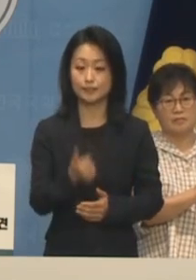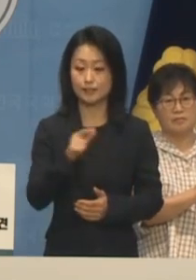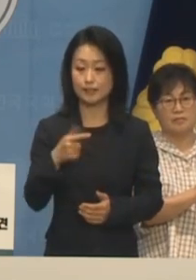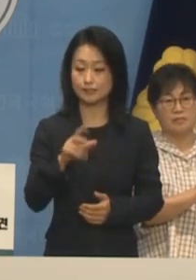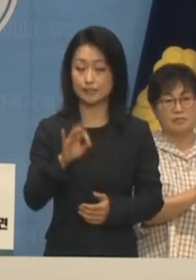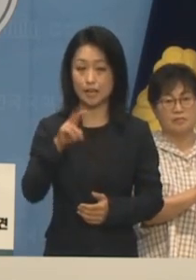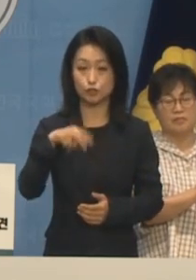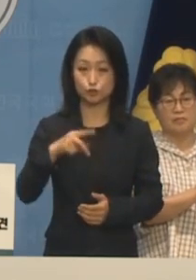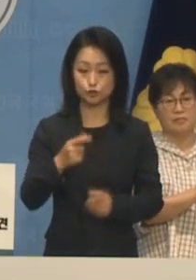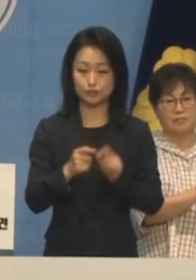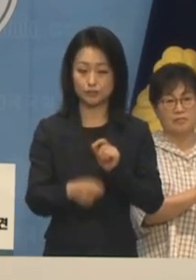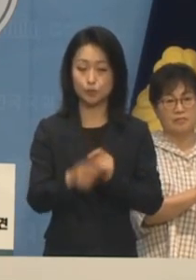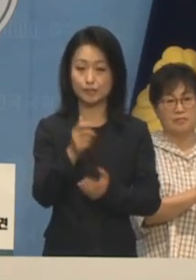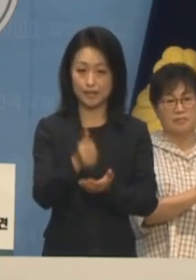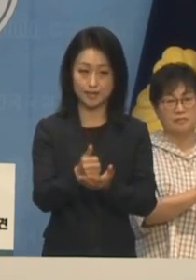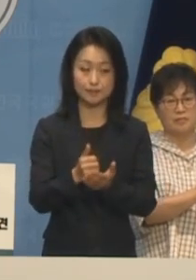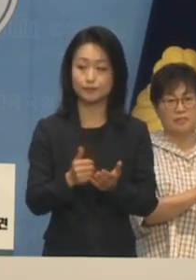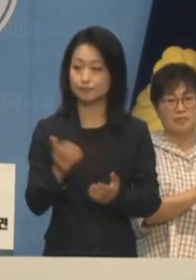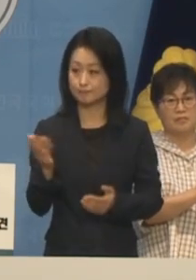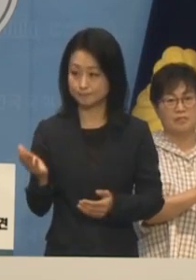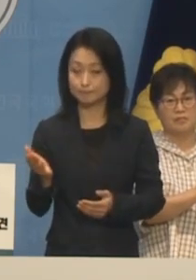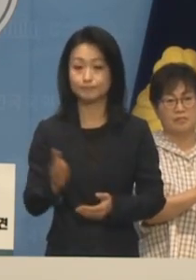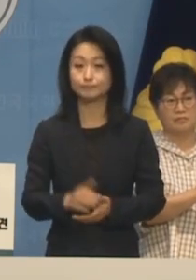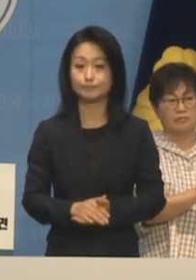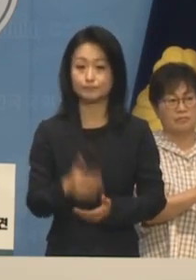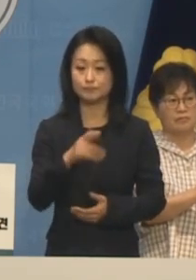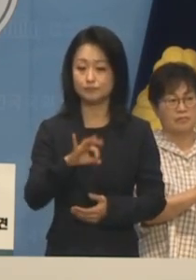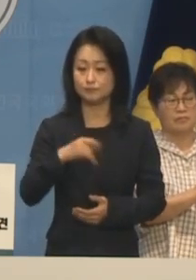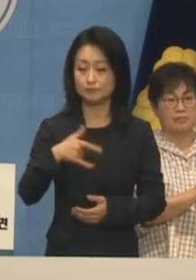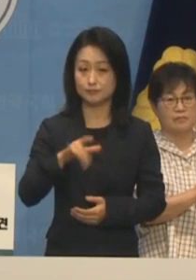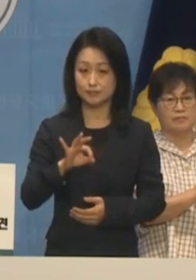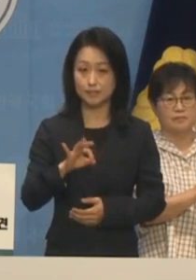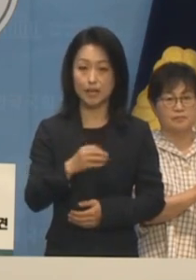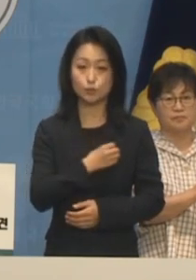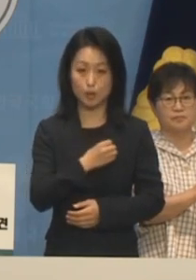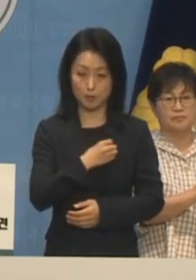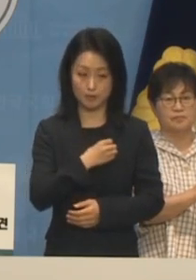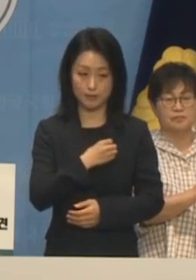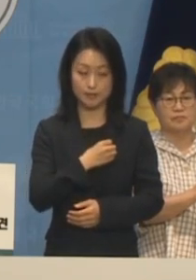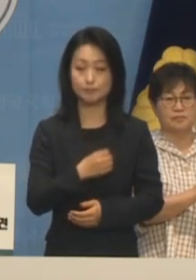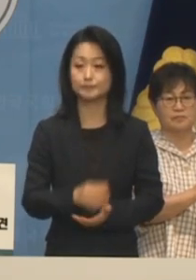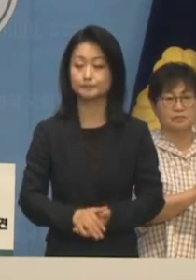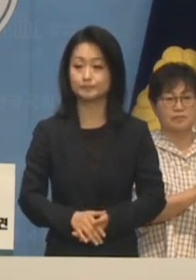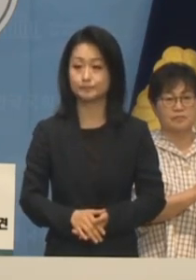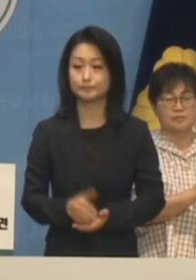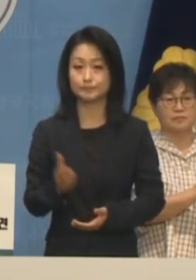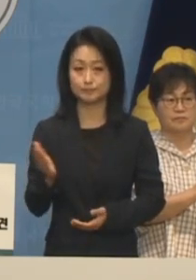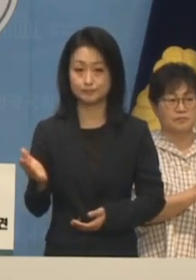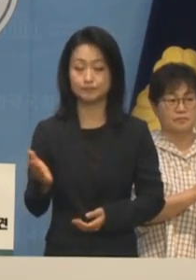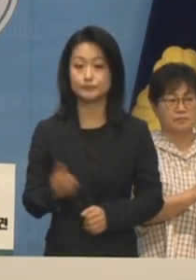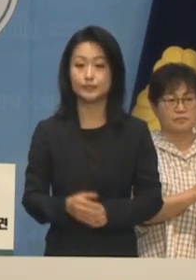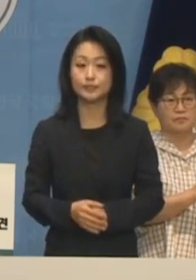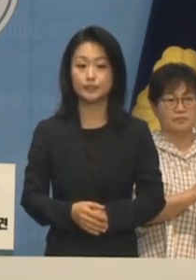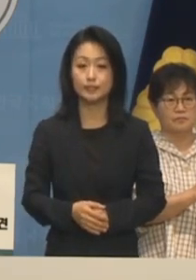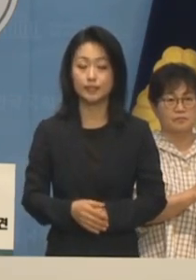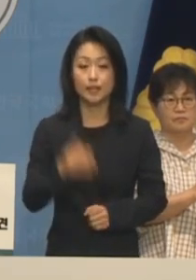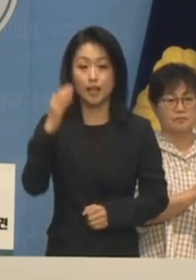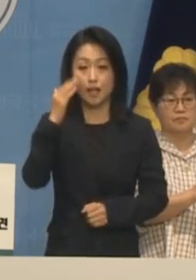한상순 지회장님 오셨습니다. 정희자 조합원님 함께하고 계십니다.